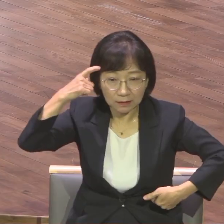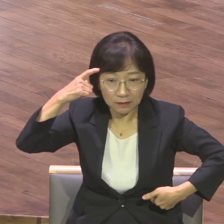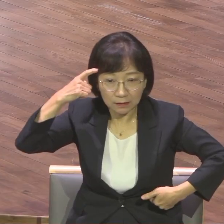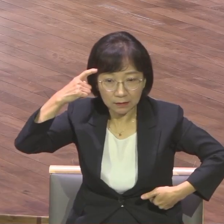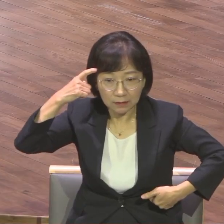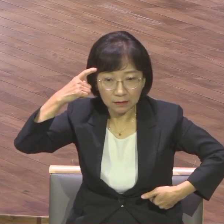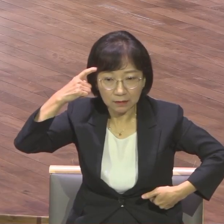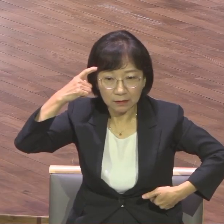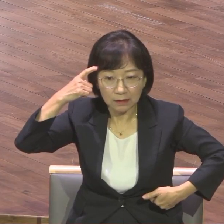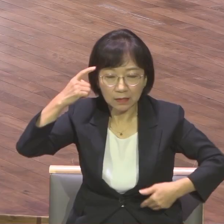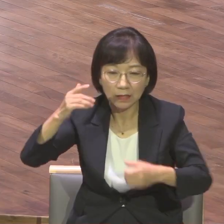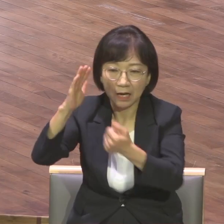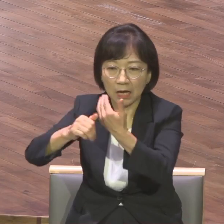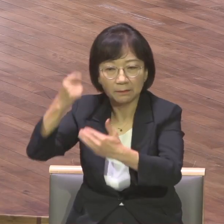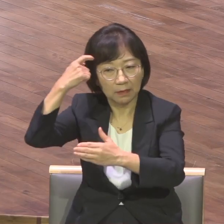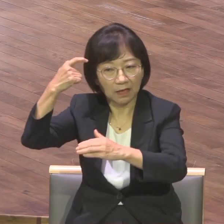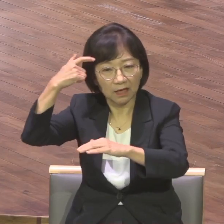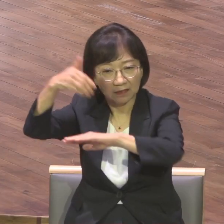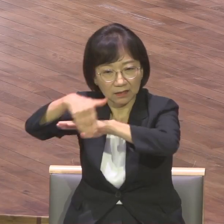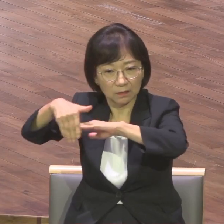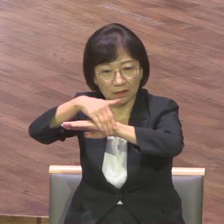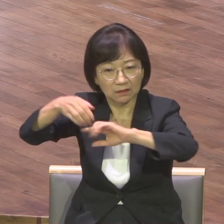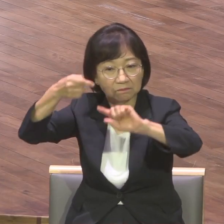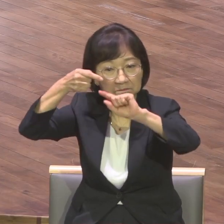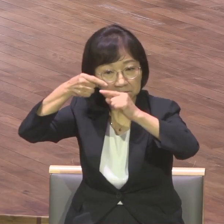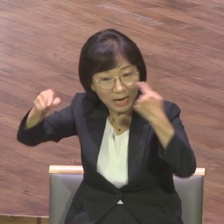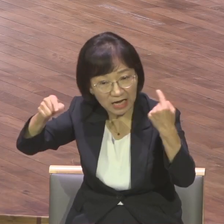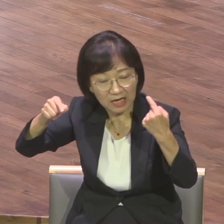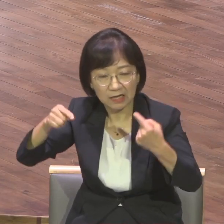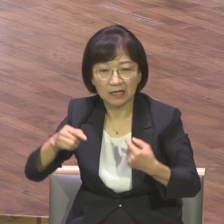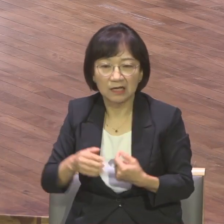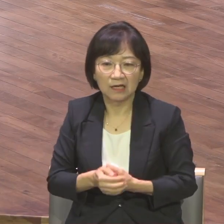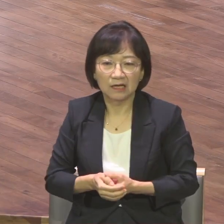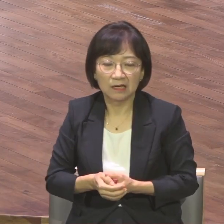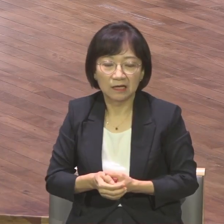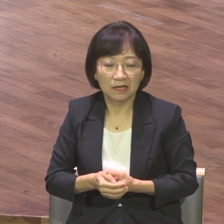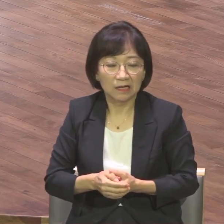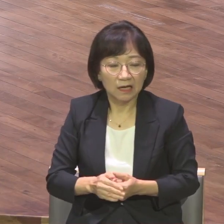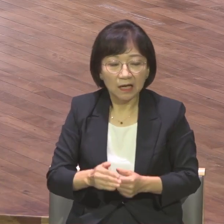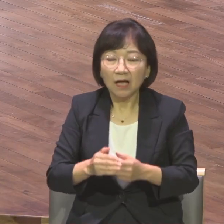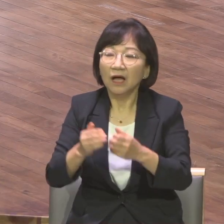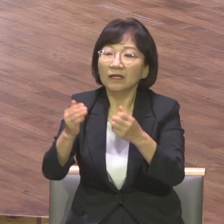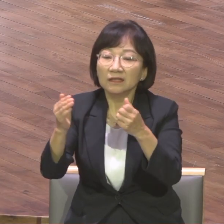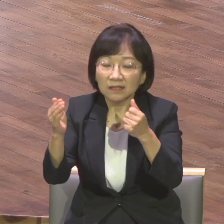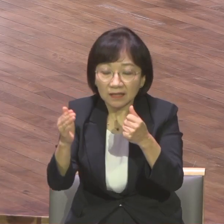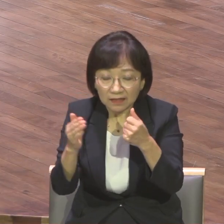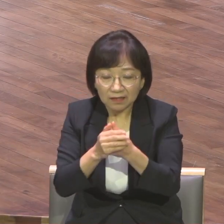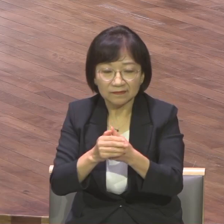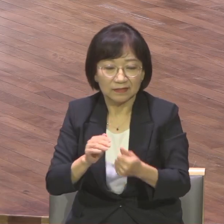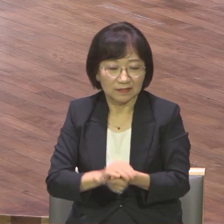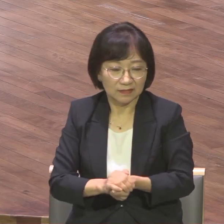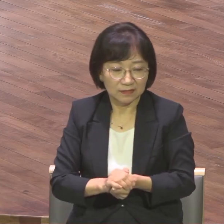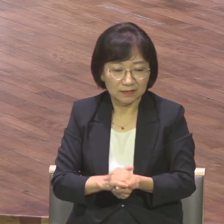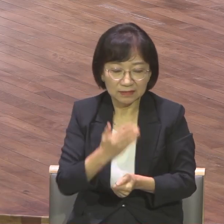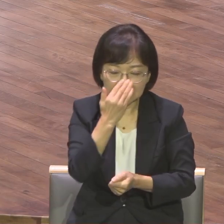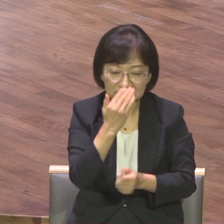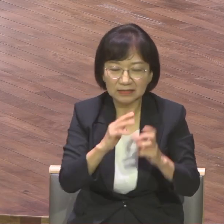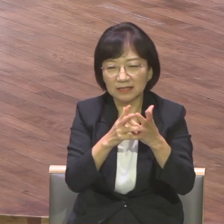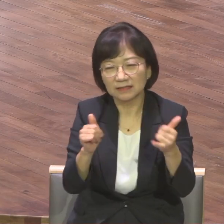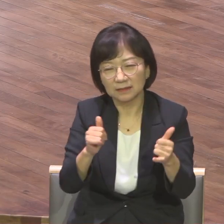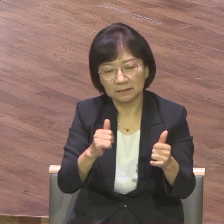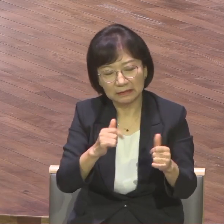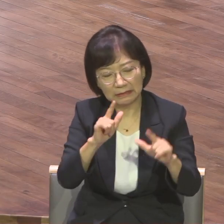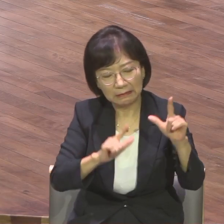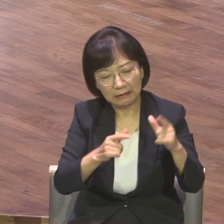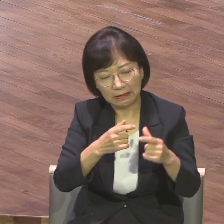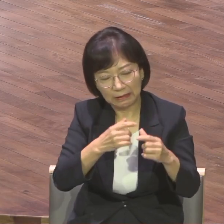왜 구원받은 성도가 되었는지 그 이유를 알지 못하니까 안타까운 결과가